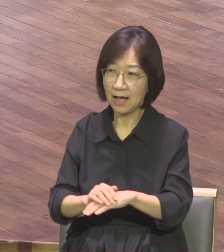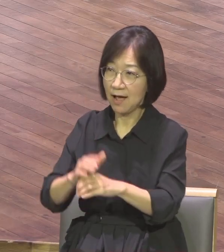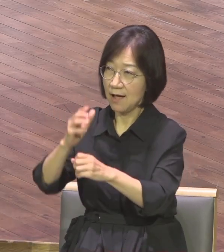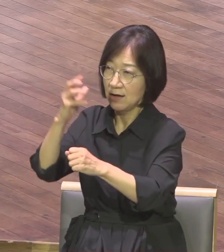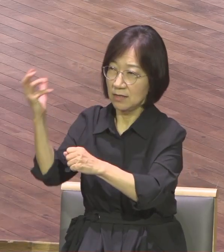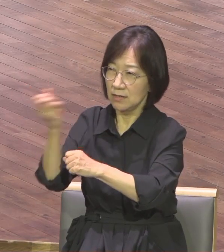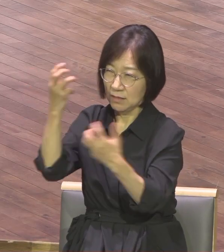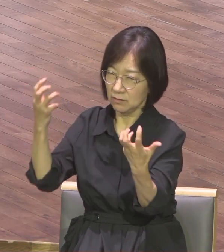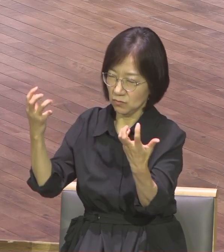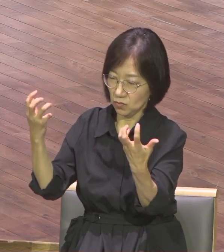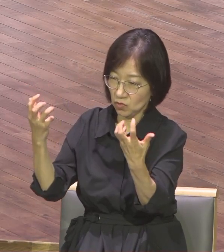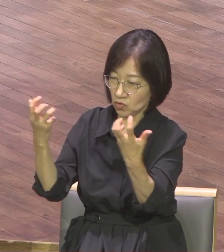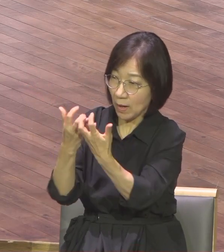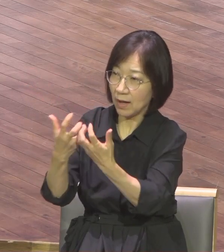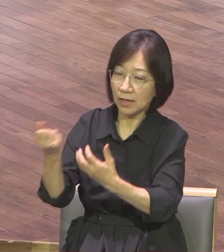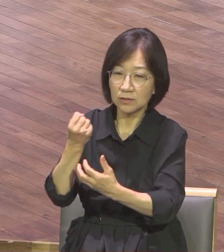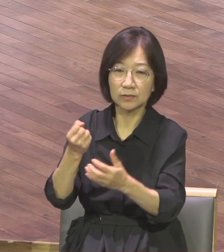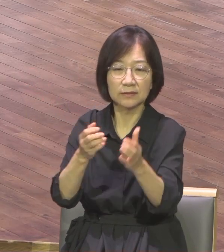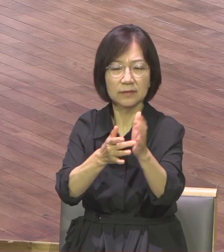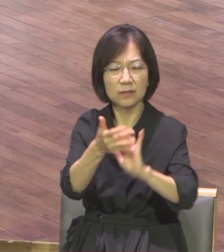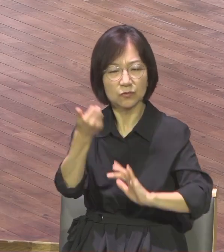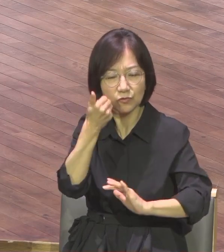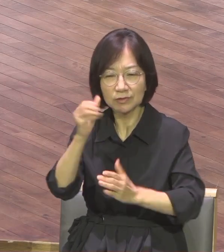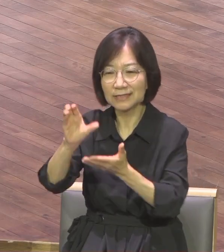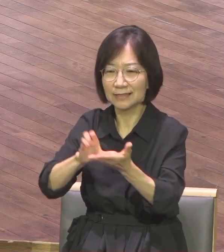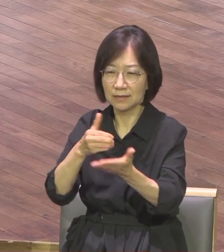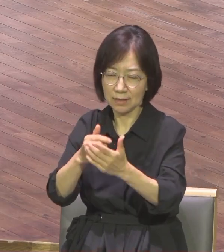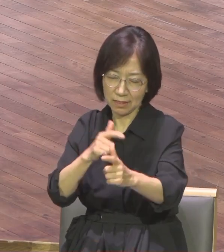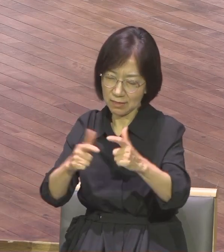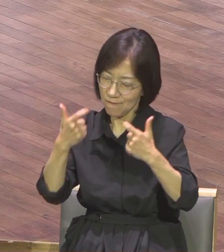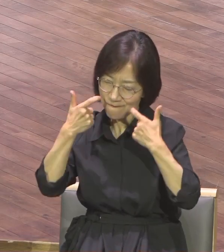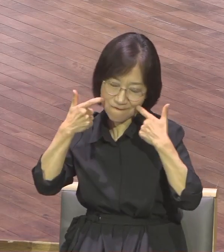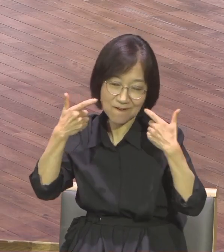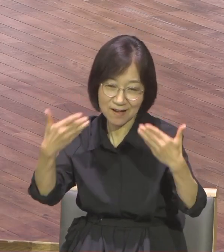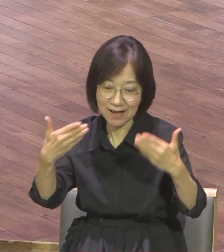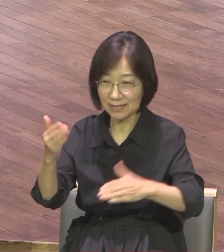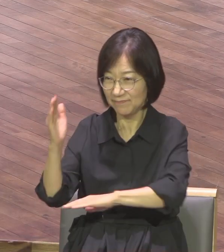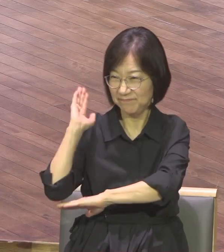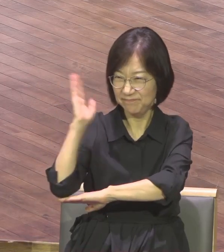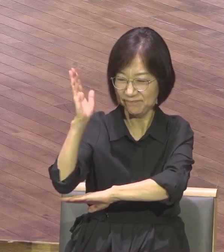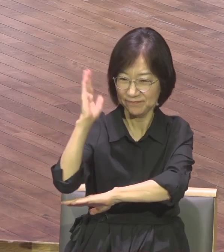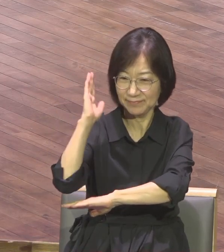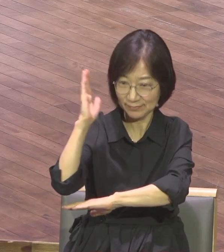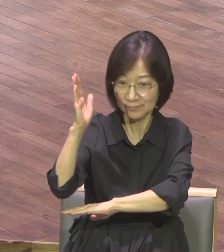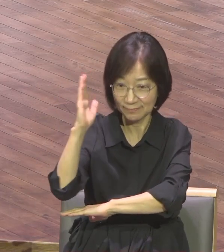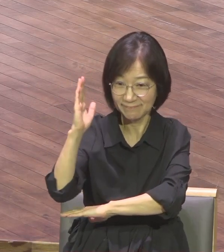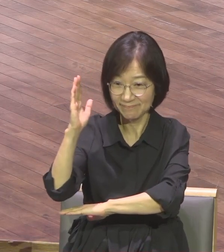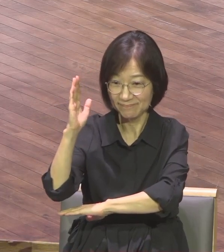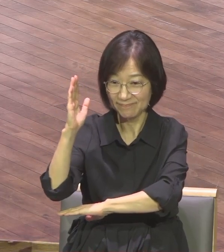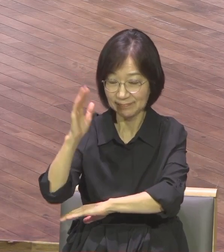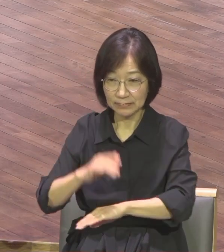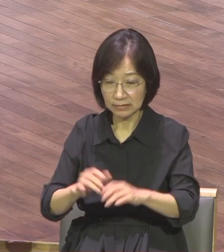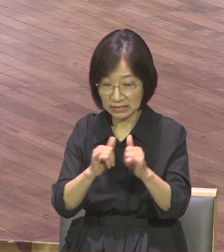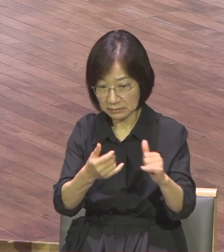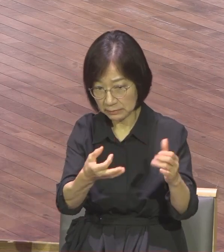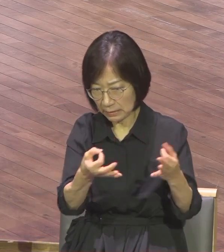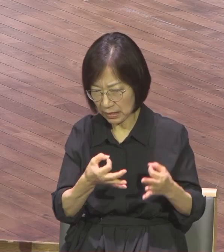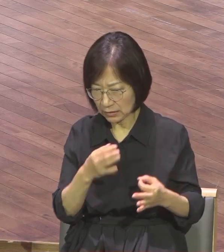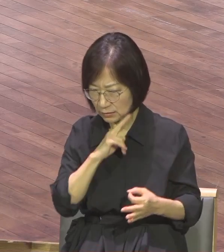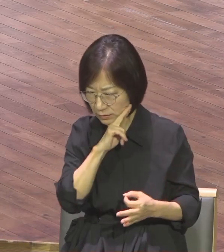더 힘있게 예수가 그리스도라고 그렇게 증언을 하면서 다메섹에 사는